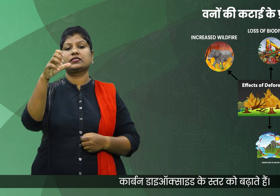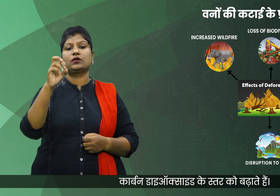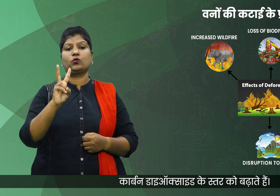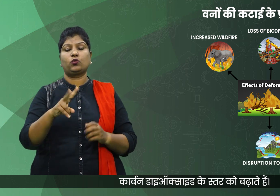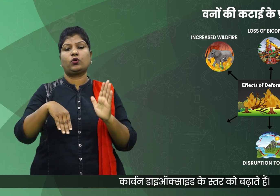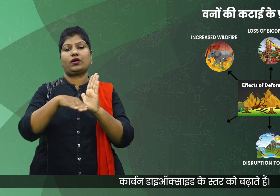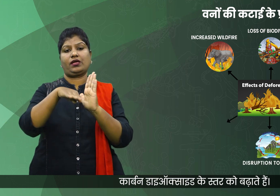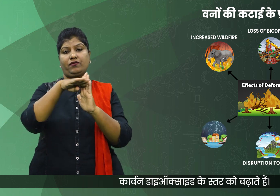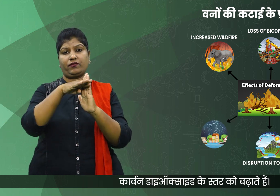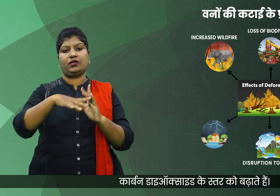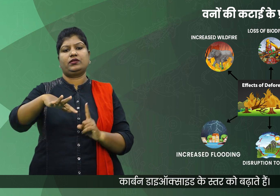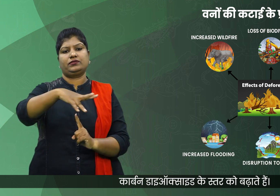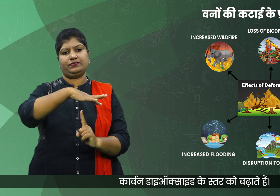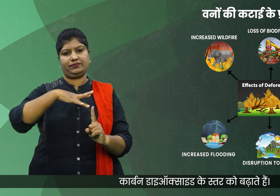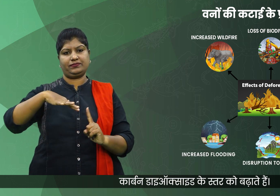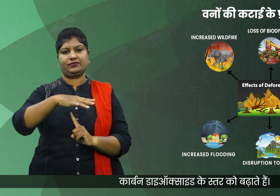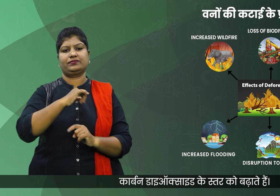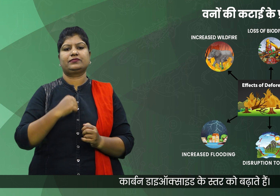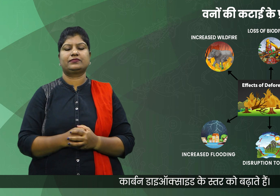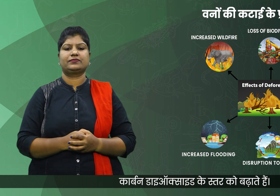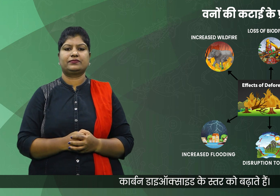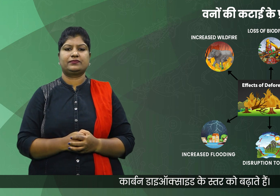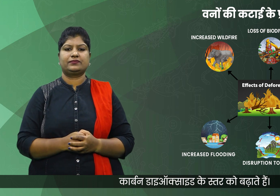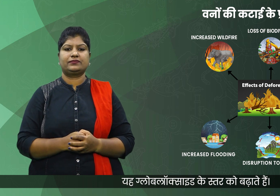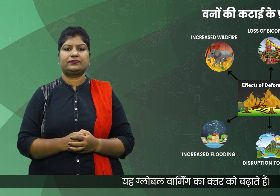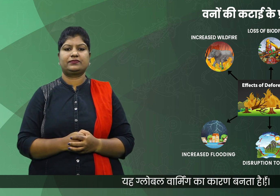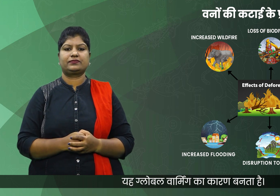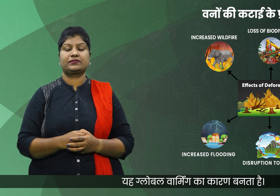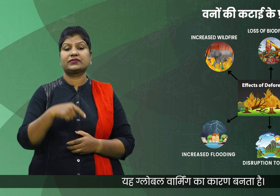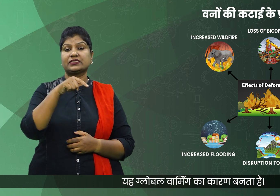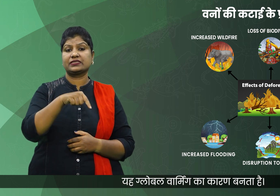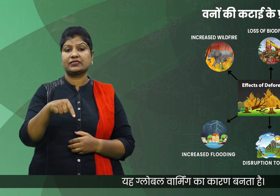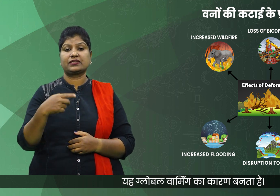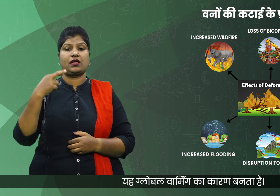की स्तर को बढ़ाते है। ये ग्लोबल वार्मिंग का कारण बनता